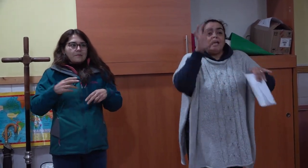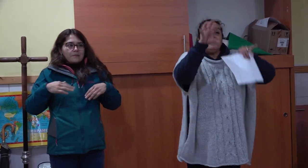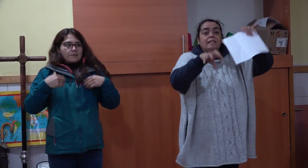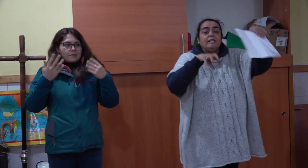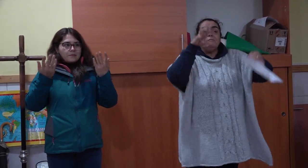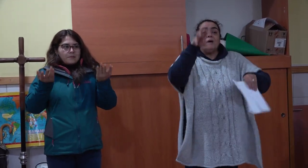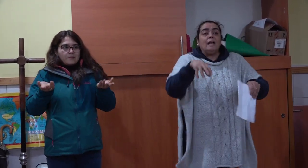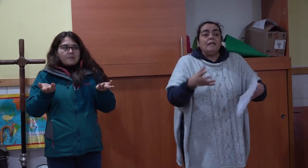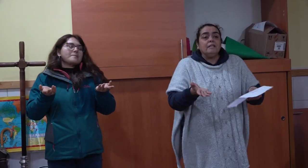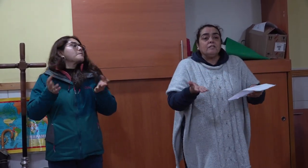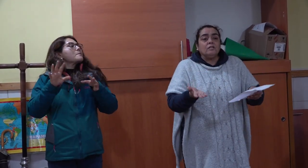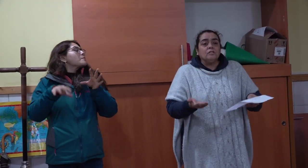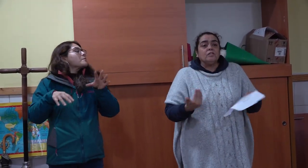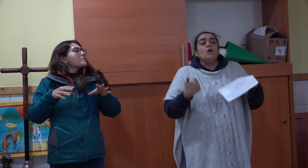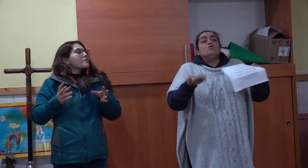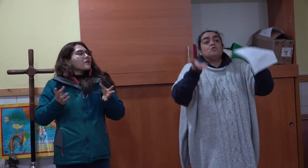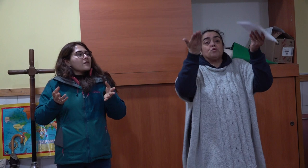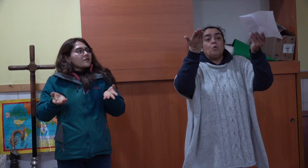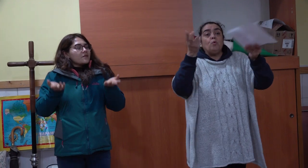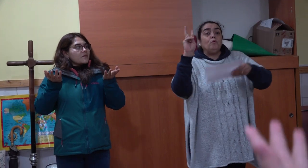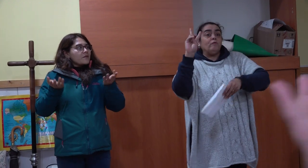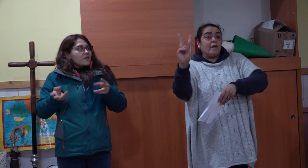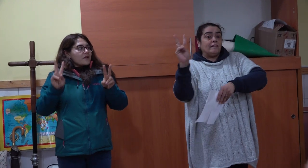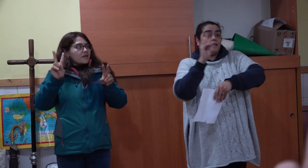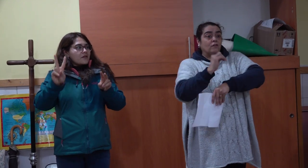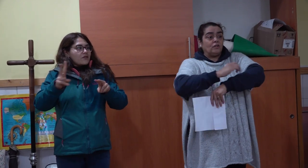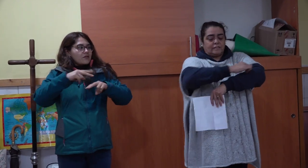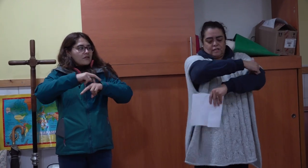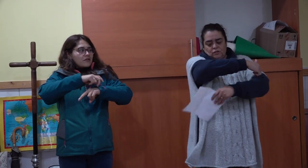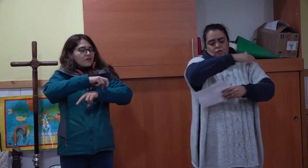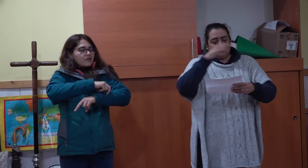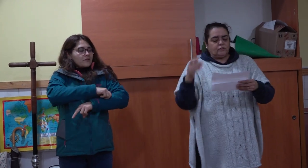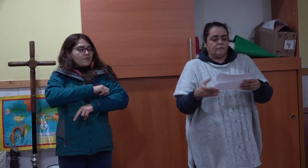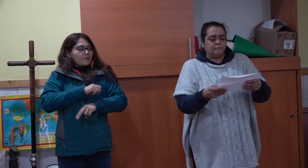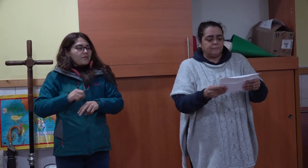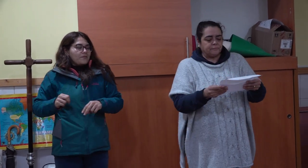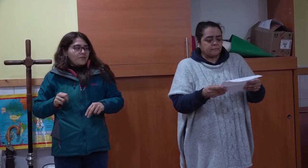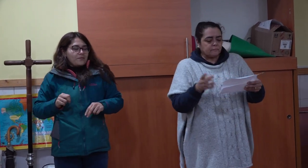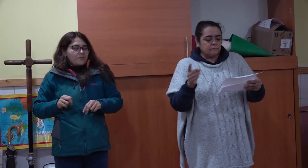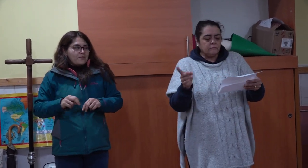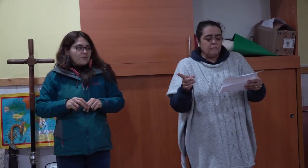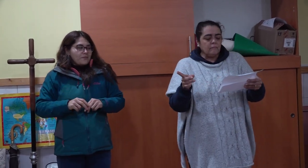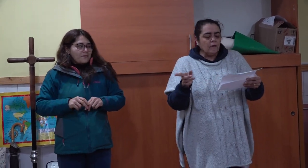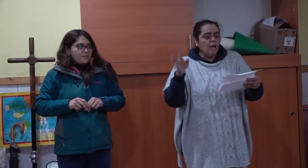Los animalitos suben de dos en dos.